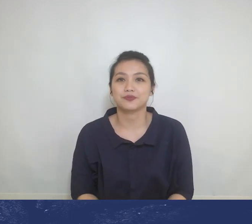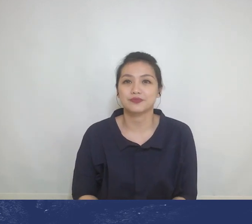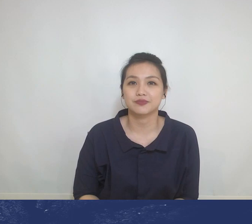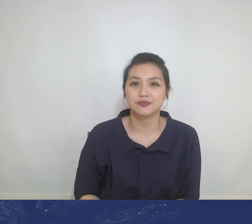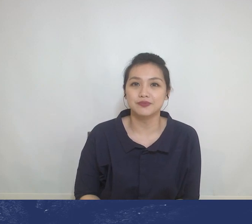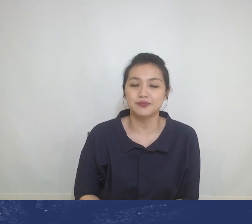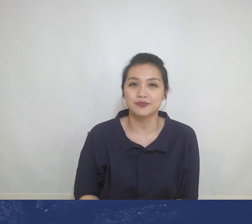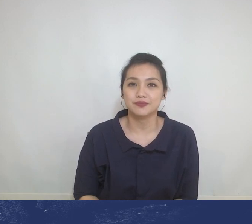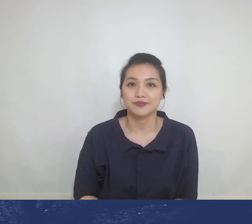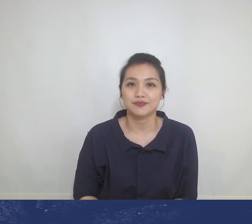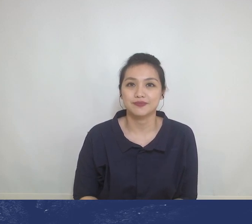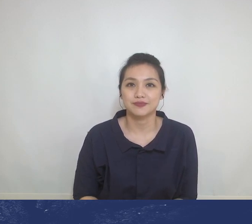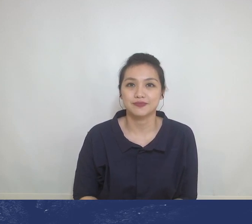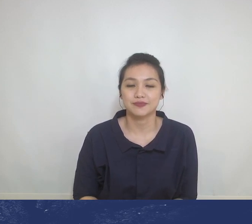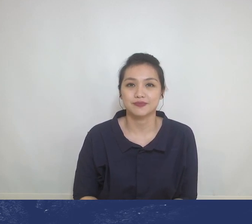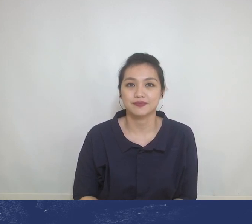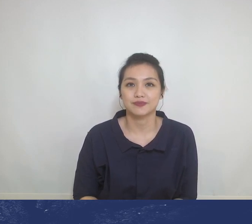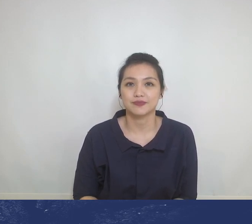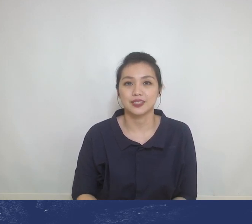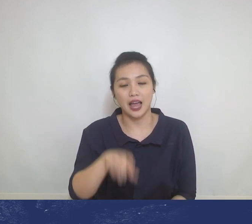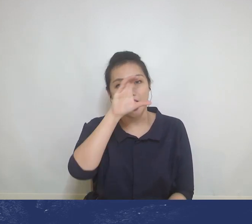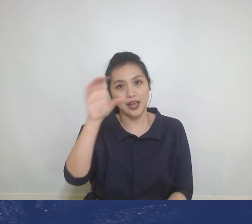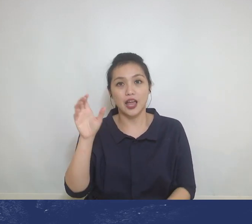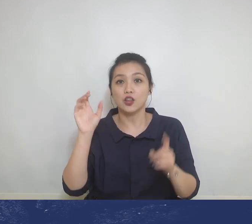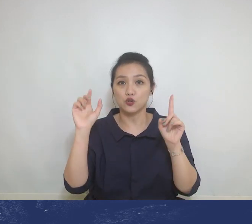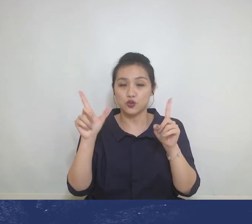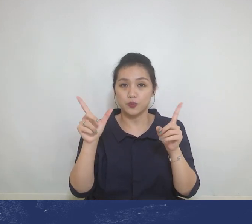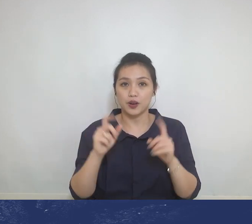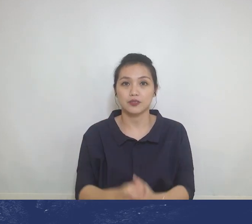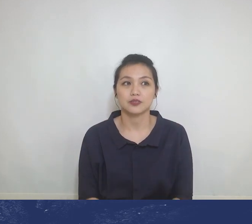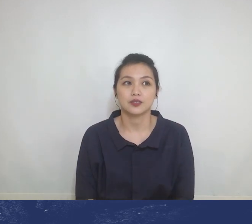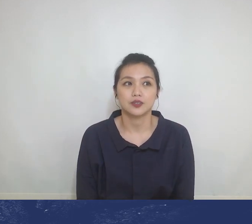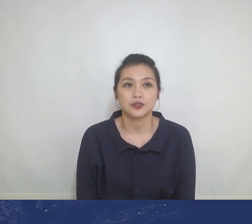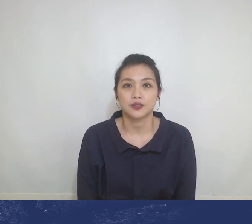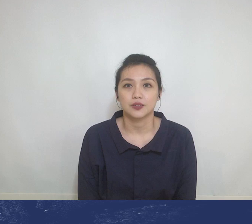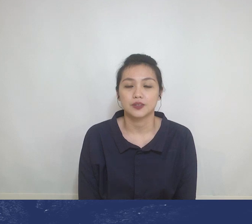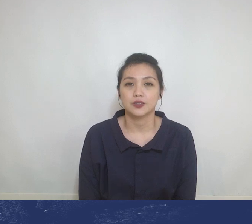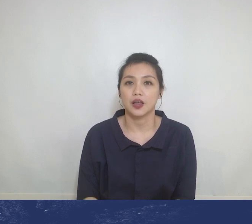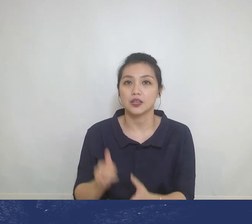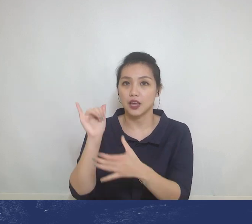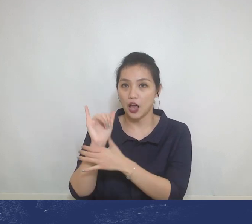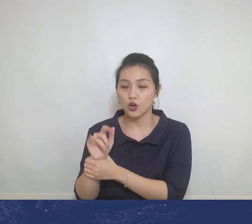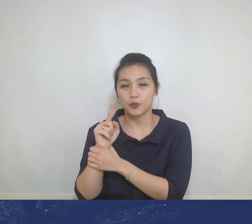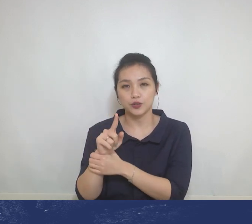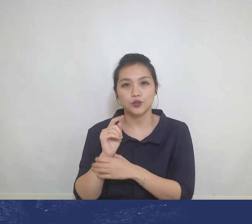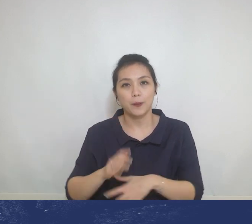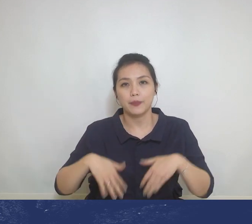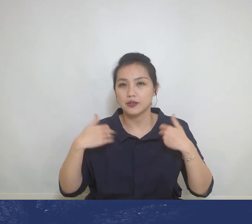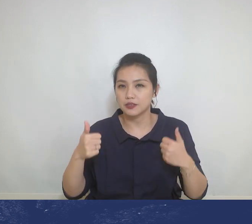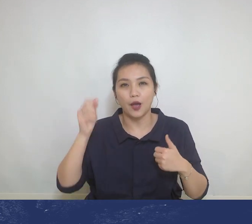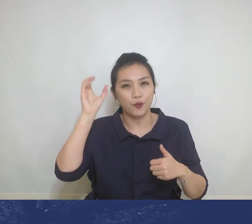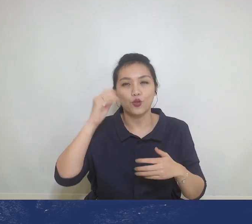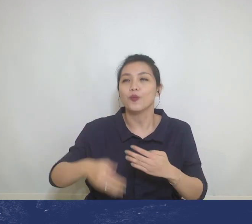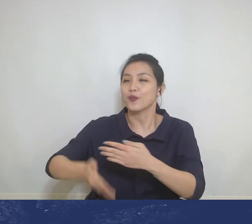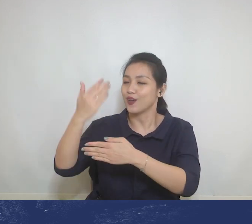Yakub ini akhirnya dia tuh pulang, kalau kita baca ya di ayat yang ke-17 kita lanjut sedikit ya. Lalu bersiaplah Yakub, dinaikannya